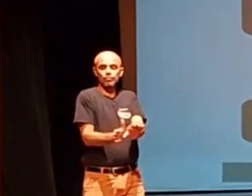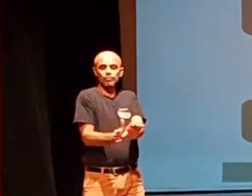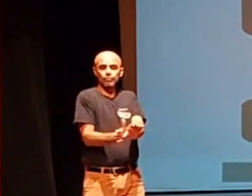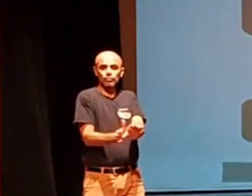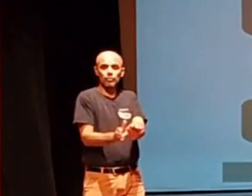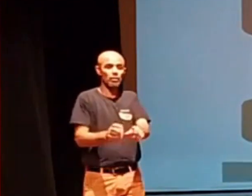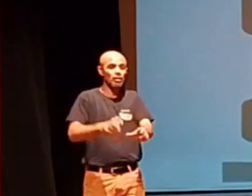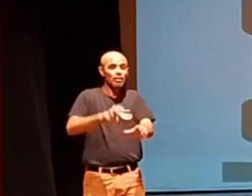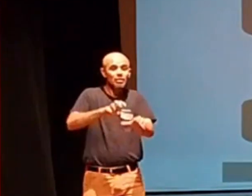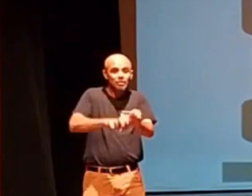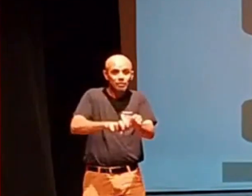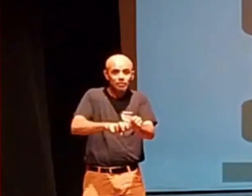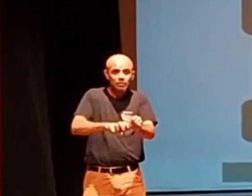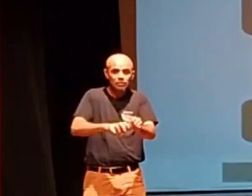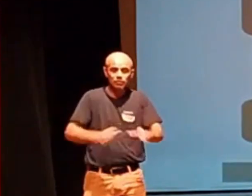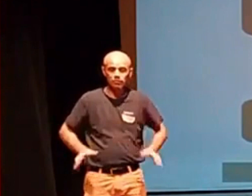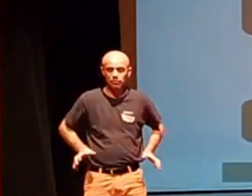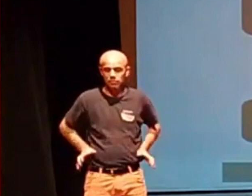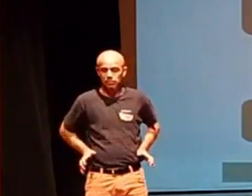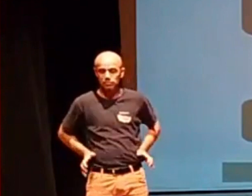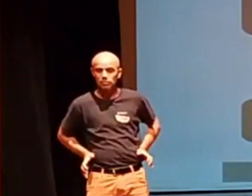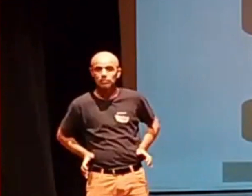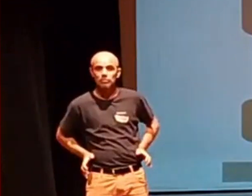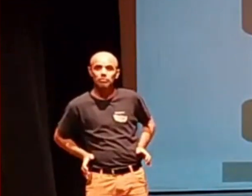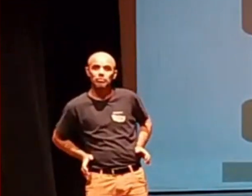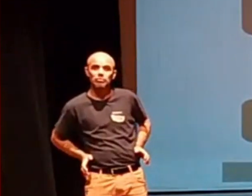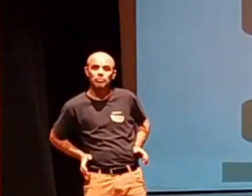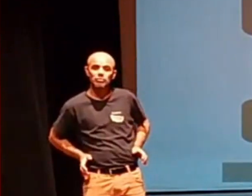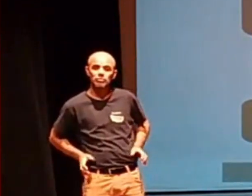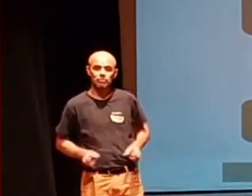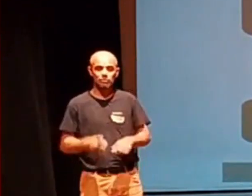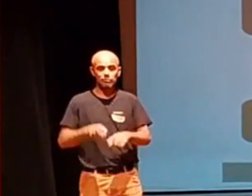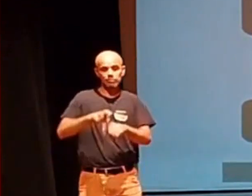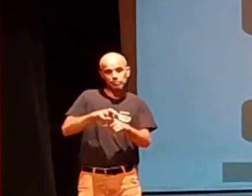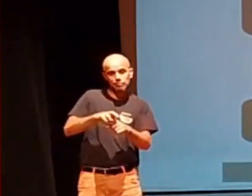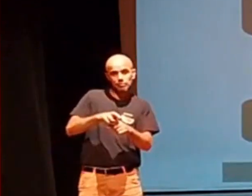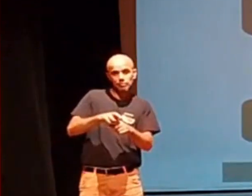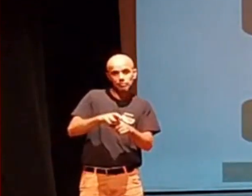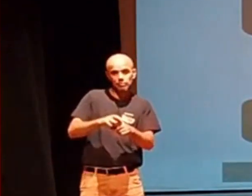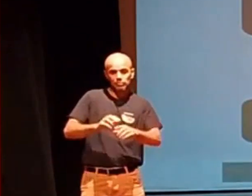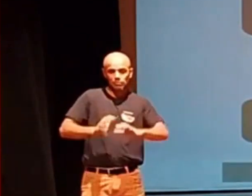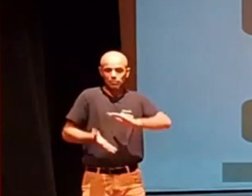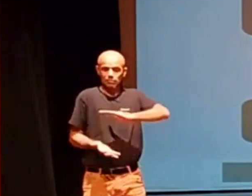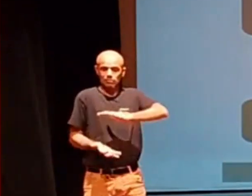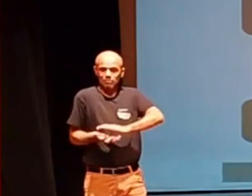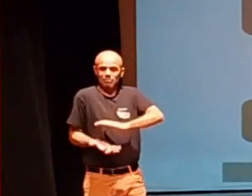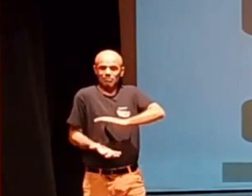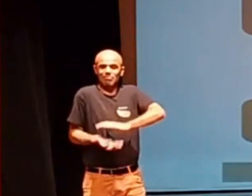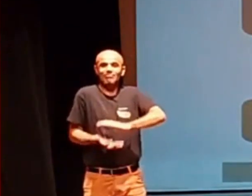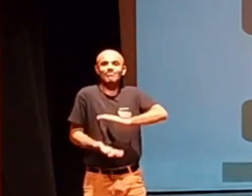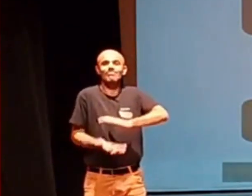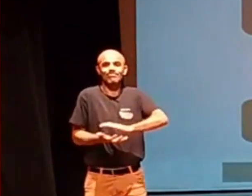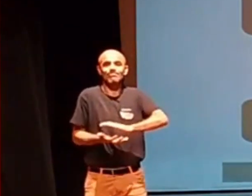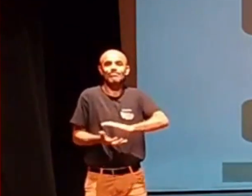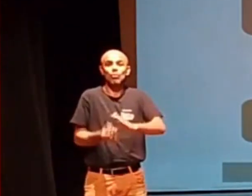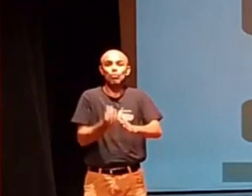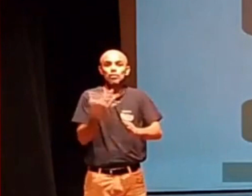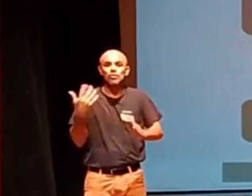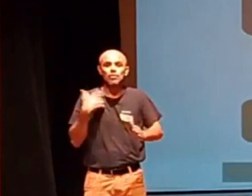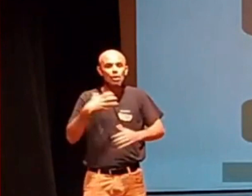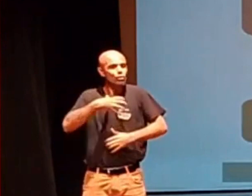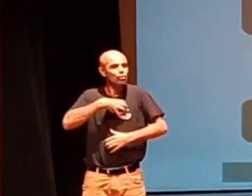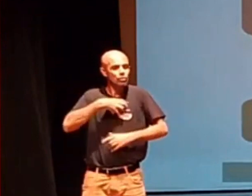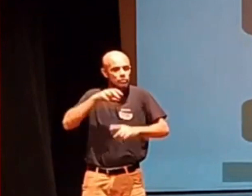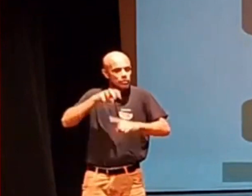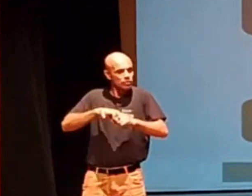senta assim, em cima do sacro, que é aquele osso maior, e o cóccix está na pontinha. Você fica amassando, comprimindo. Então, muitas vezes é uma postura que